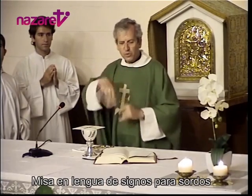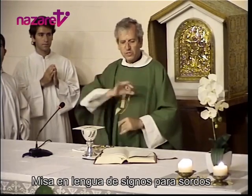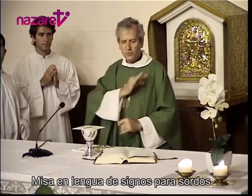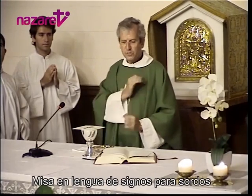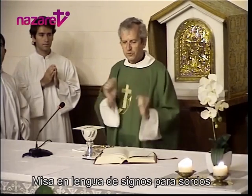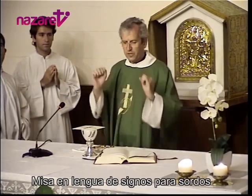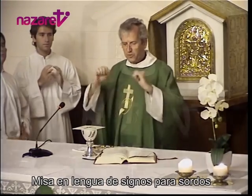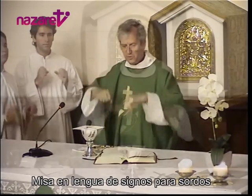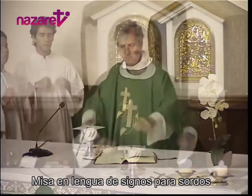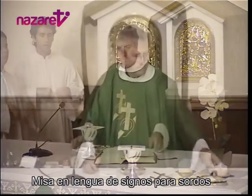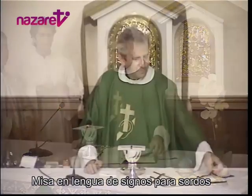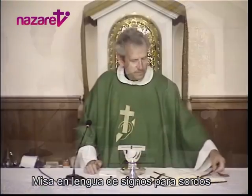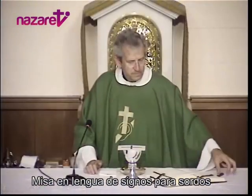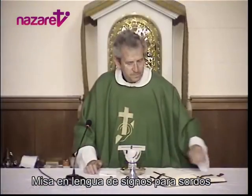Jesucristo nuestro Señor. Amén.